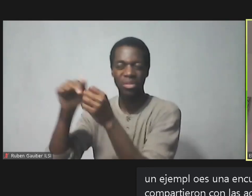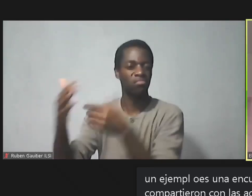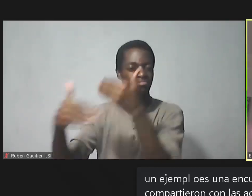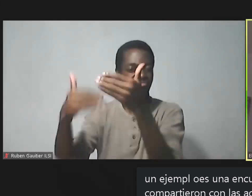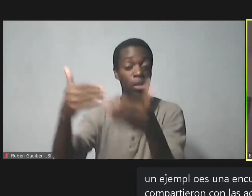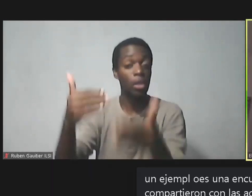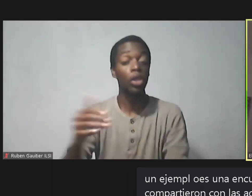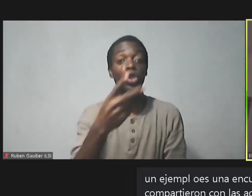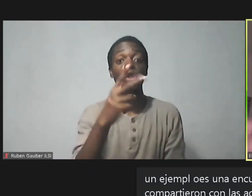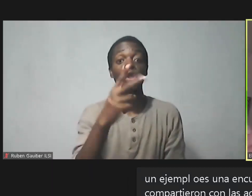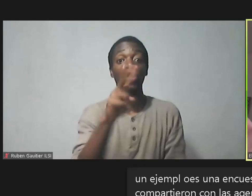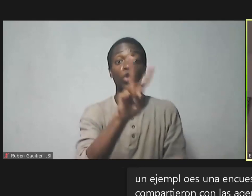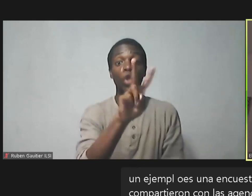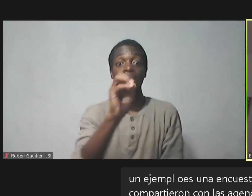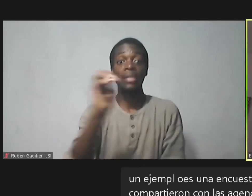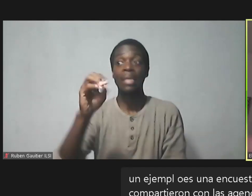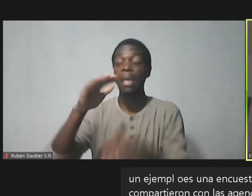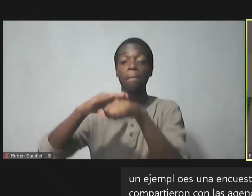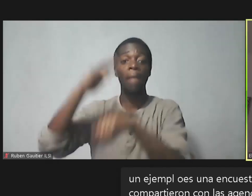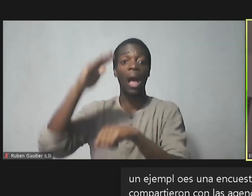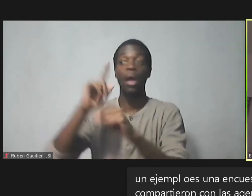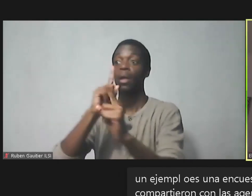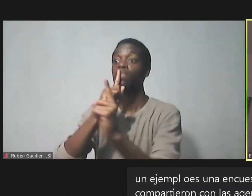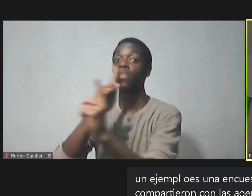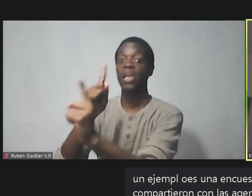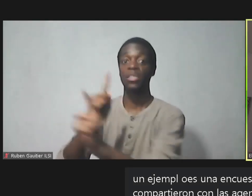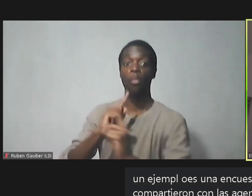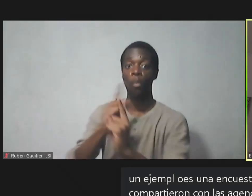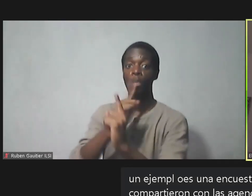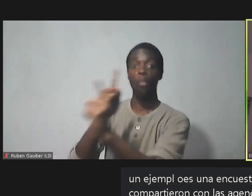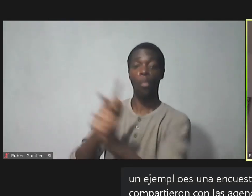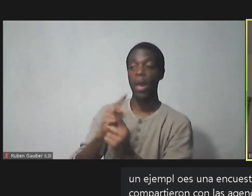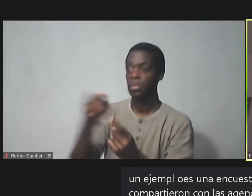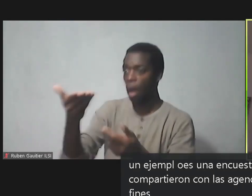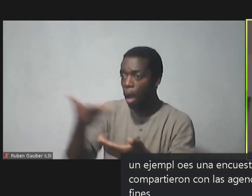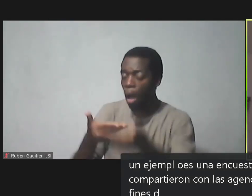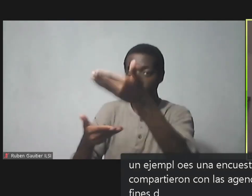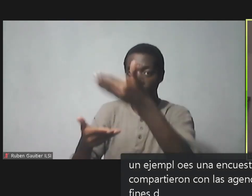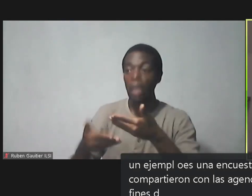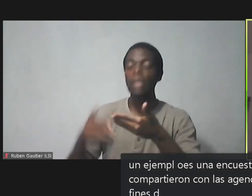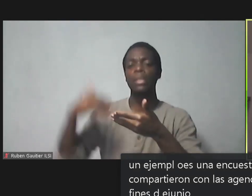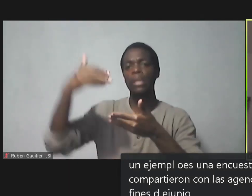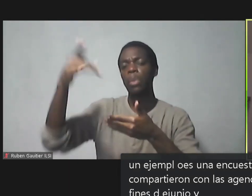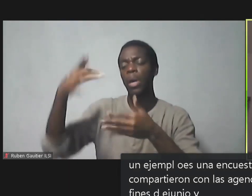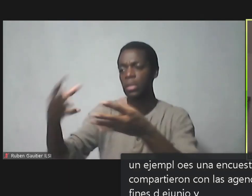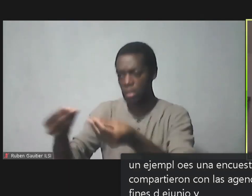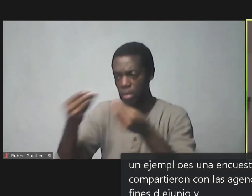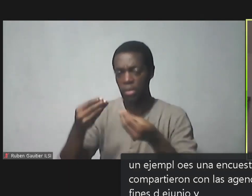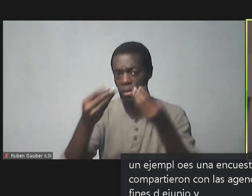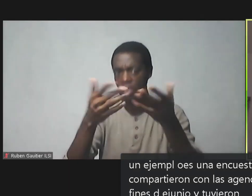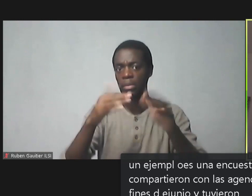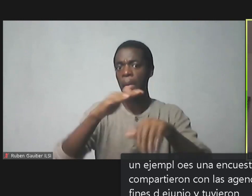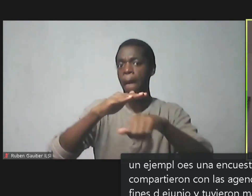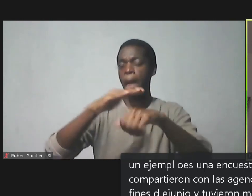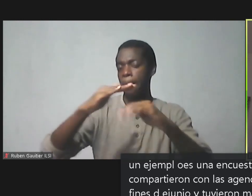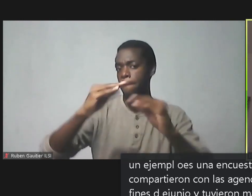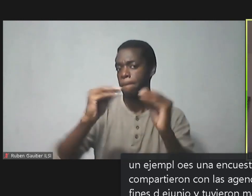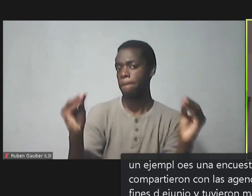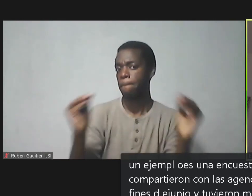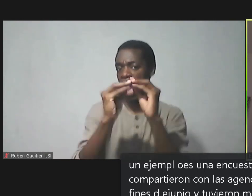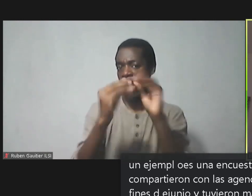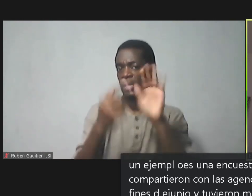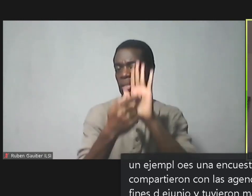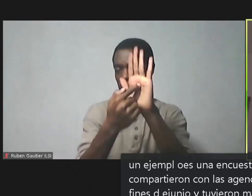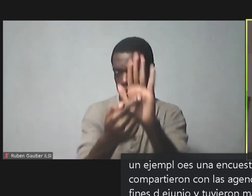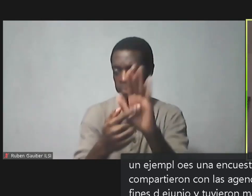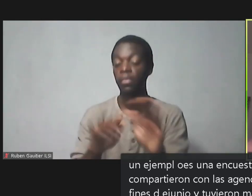Y vamos a tener más información sobre eso pronto. Y otro ejemplo es de la República Dominicana,